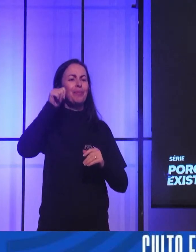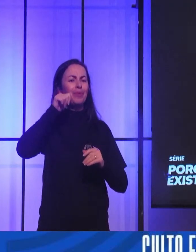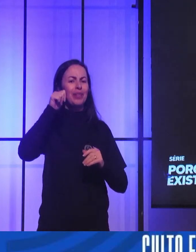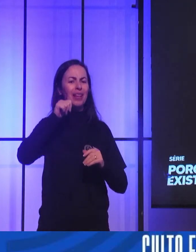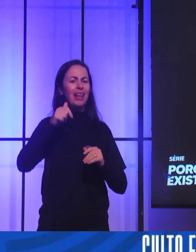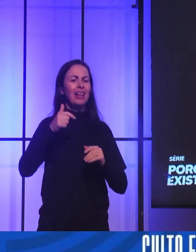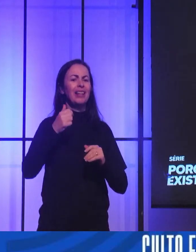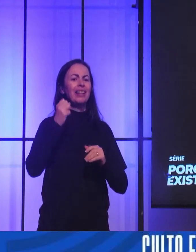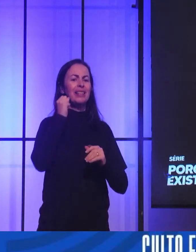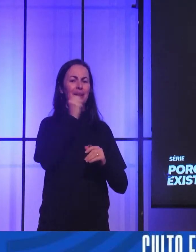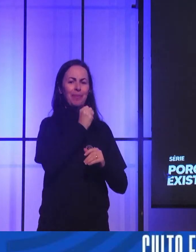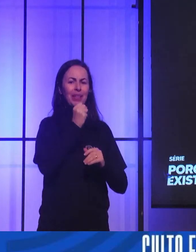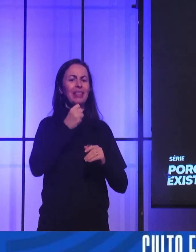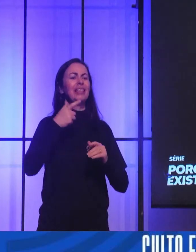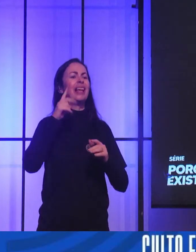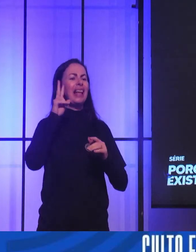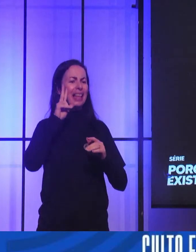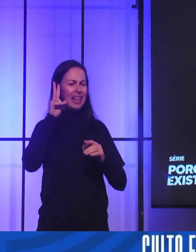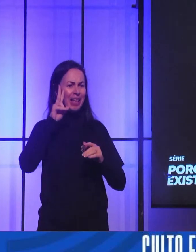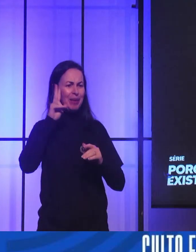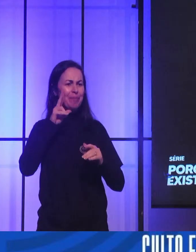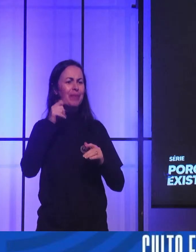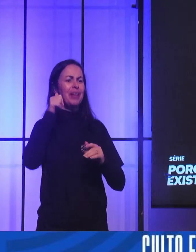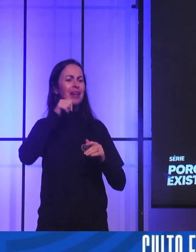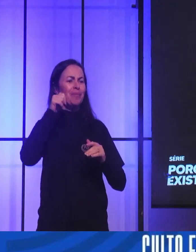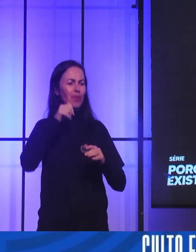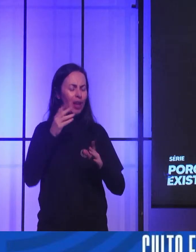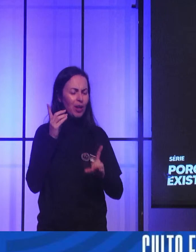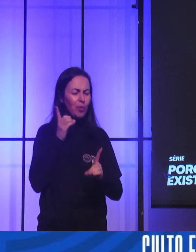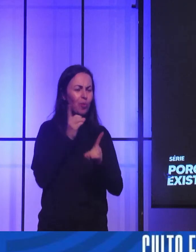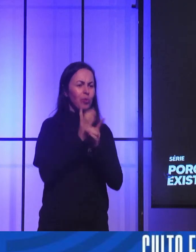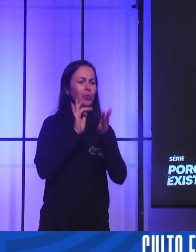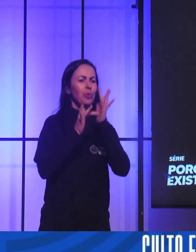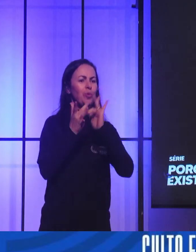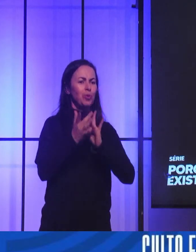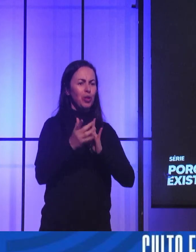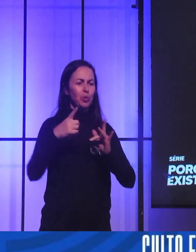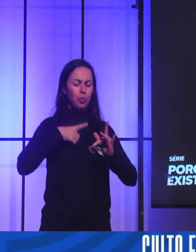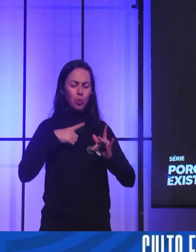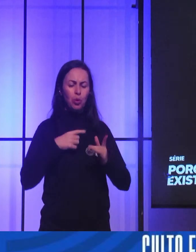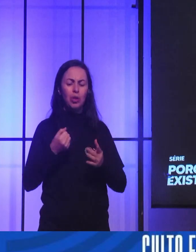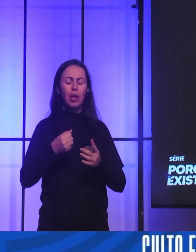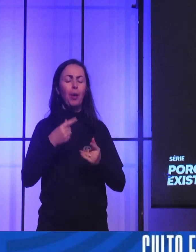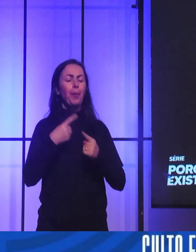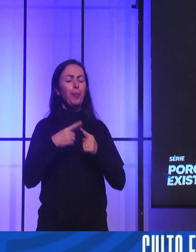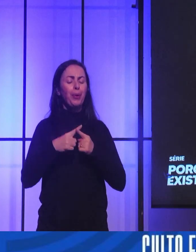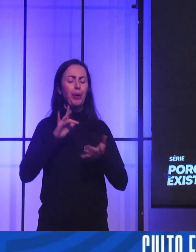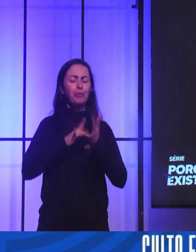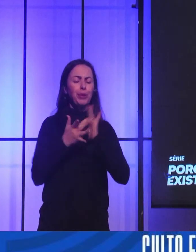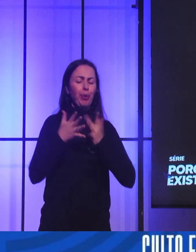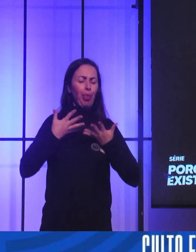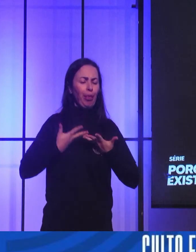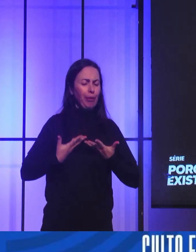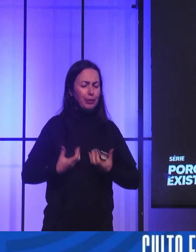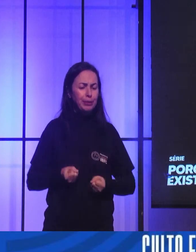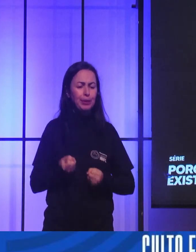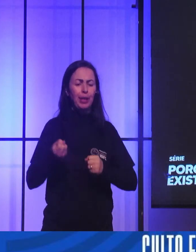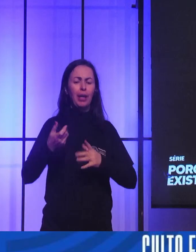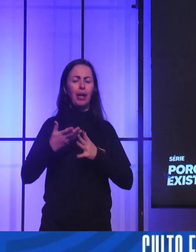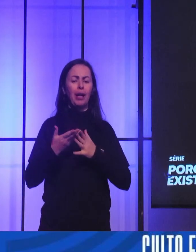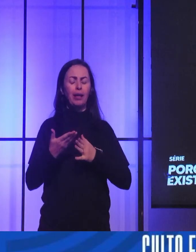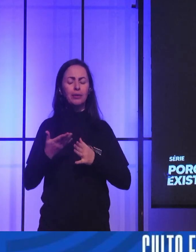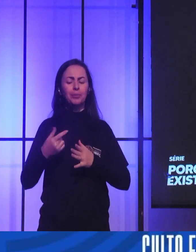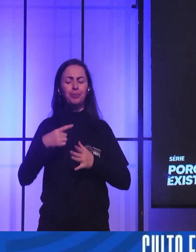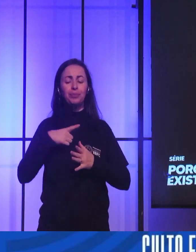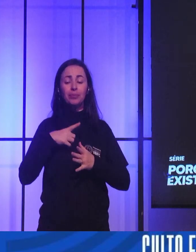horário do meio-dia, sol quente, Jesus se assentou com sede, cansado. Os discípulos entraram na cidade para comprar